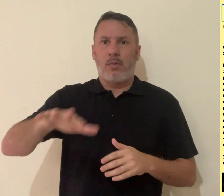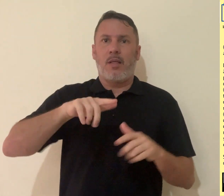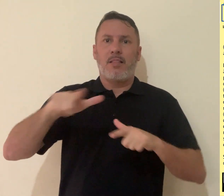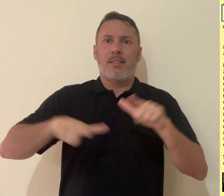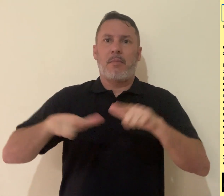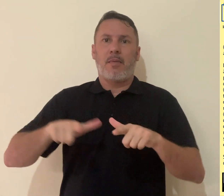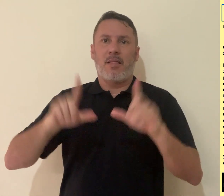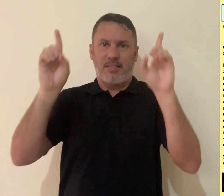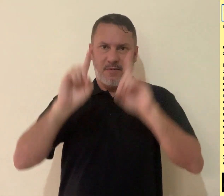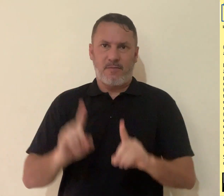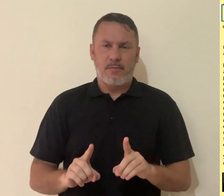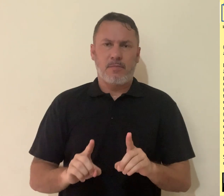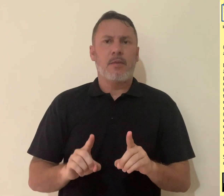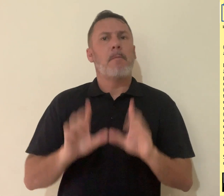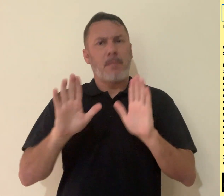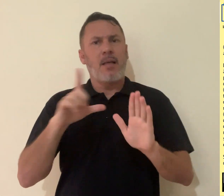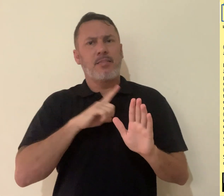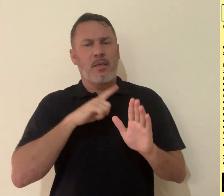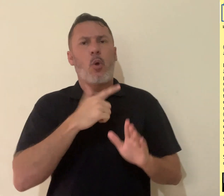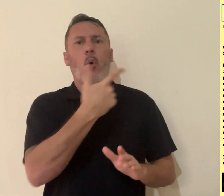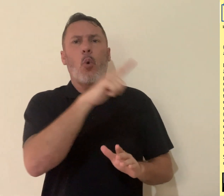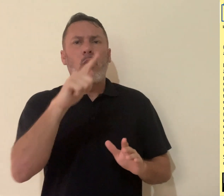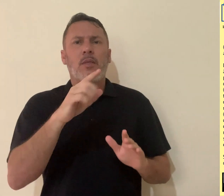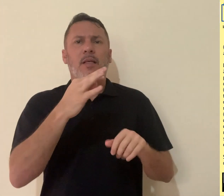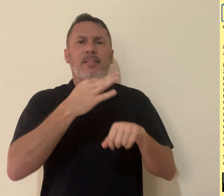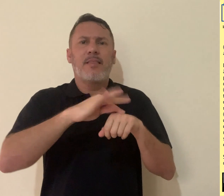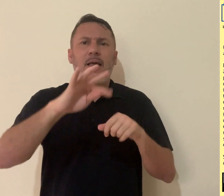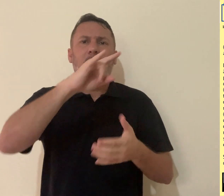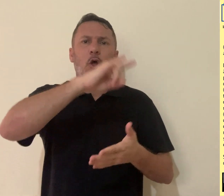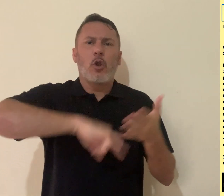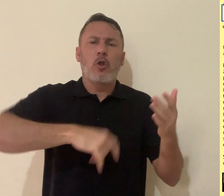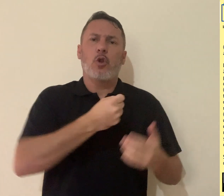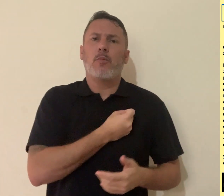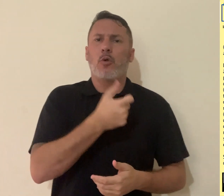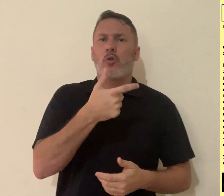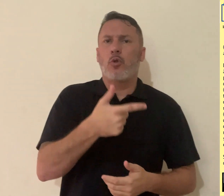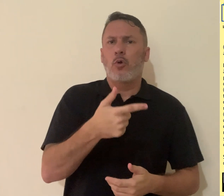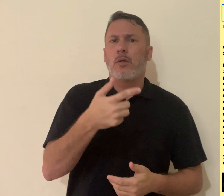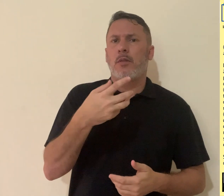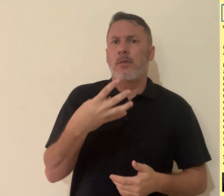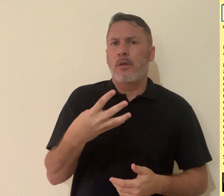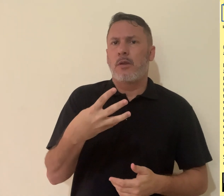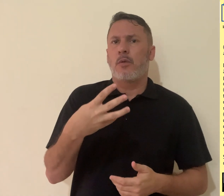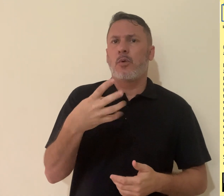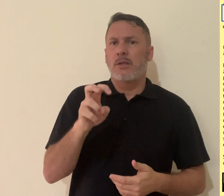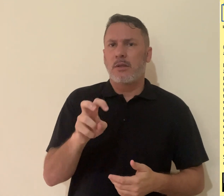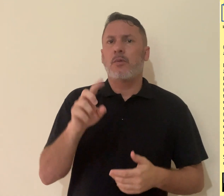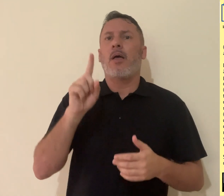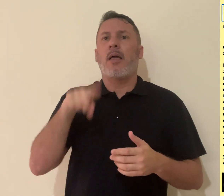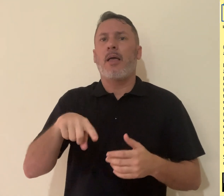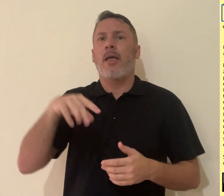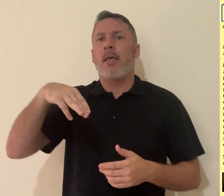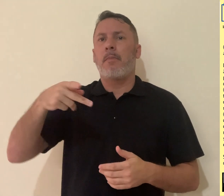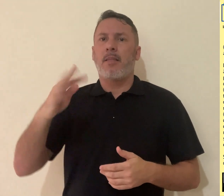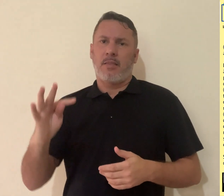além daquelas já expressas nas notas técnicas 2 3 4 e 5 do m a